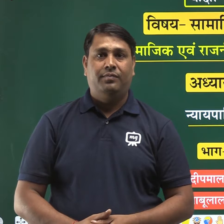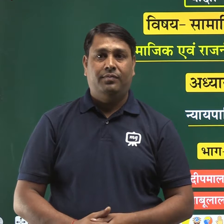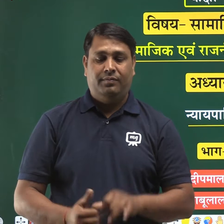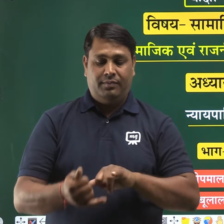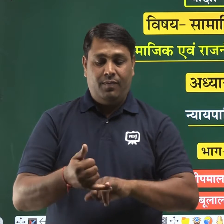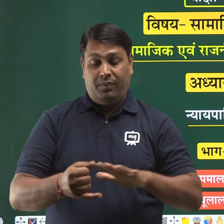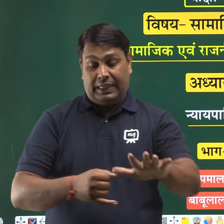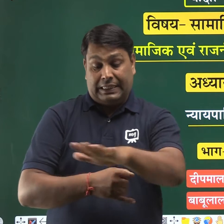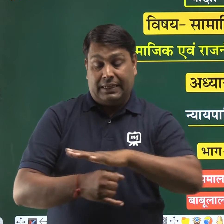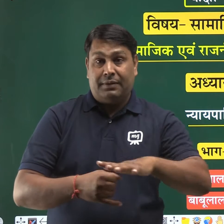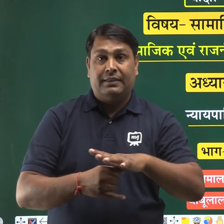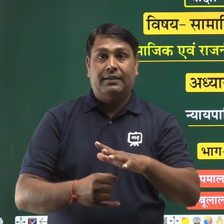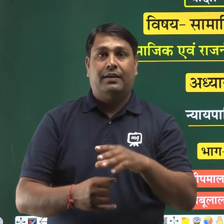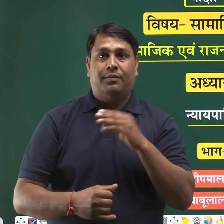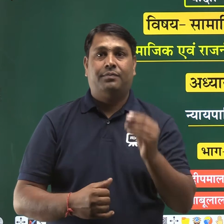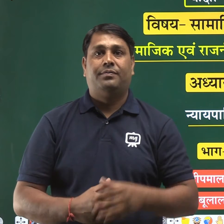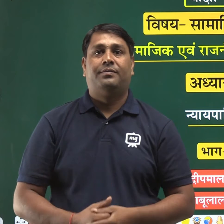सामाजिक एवं